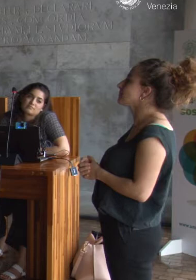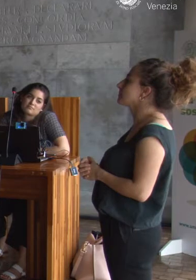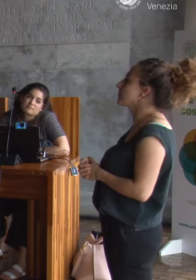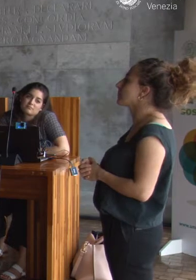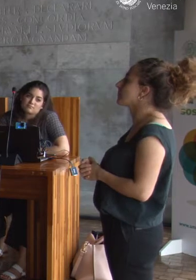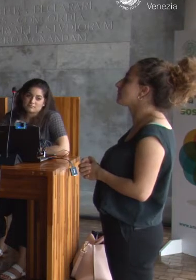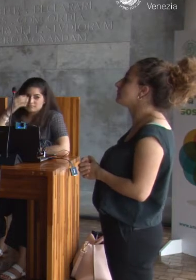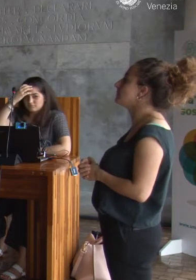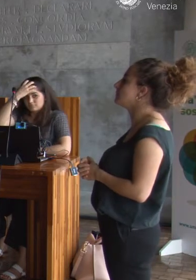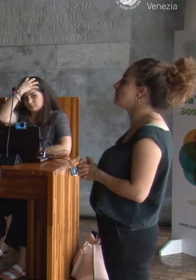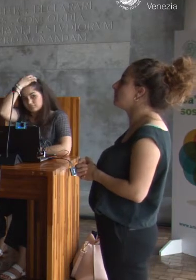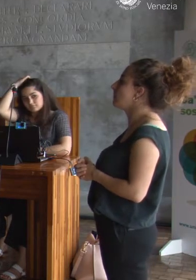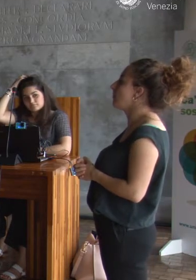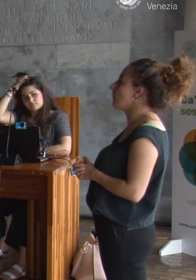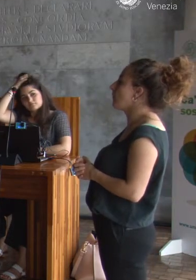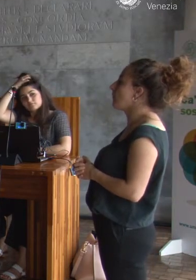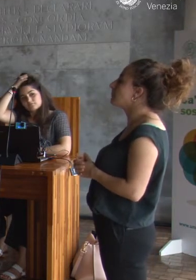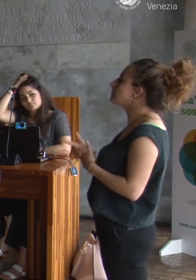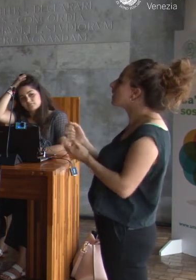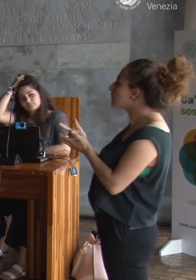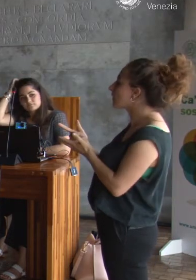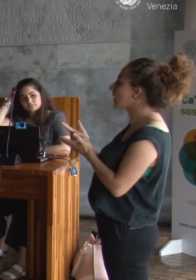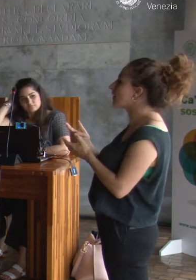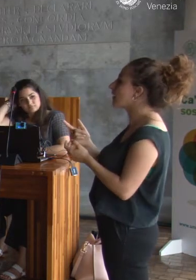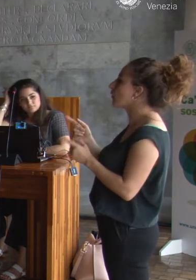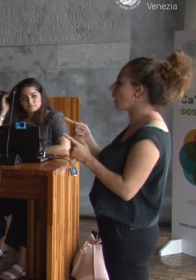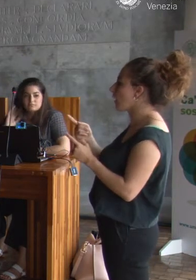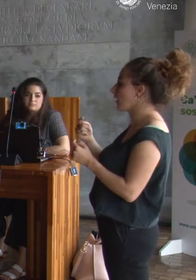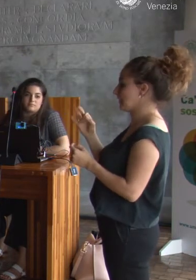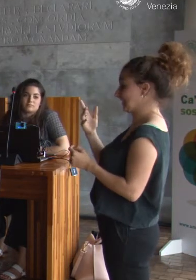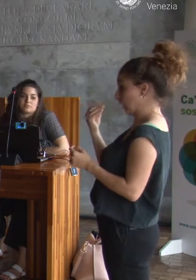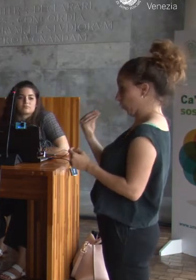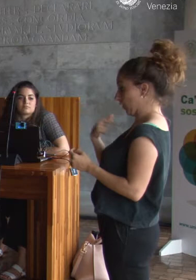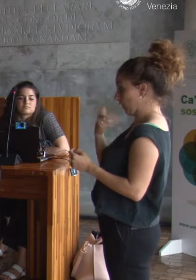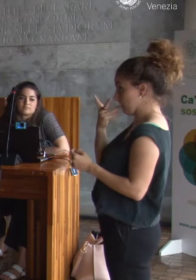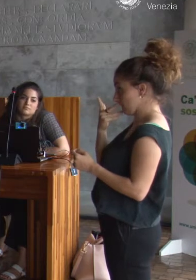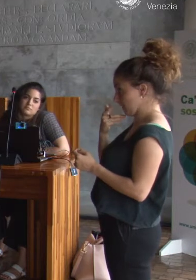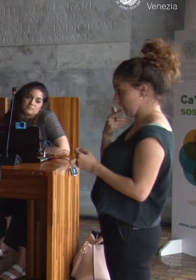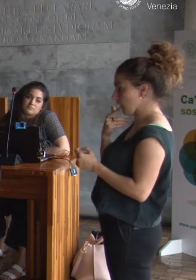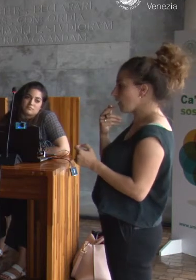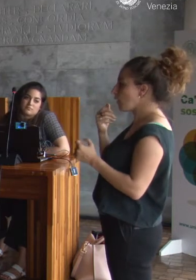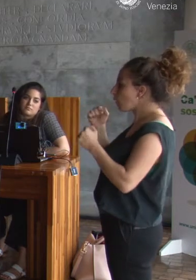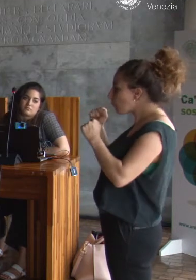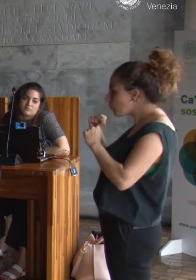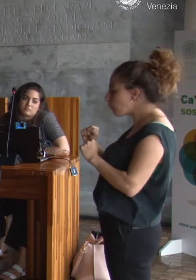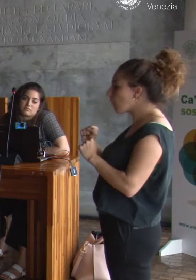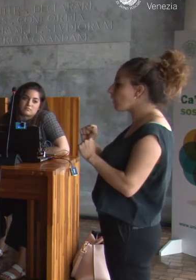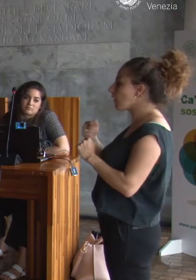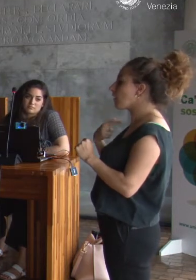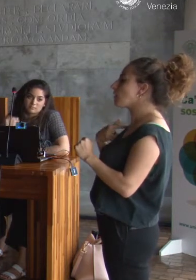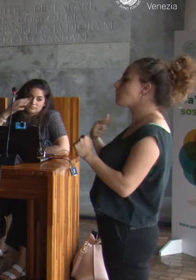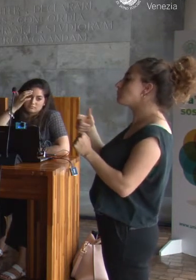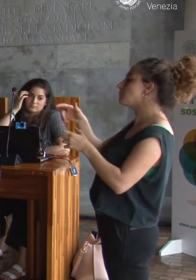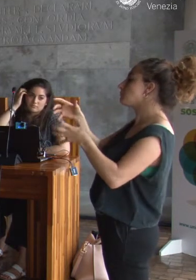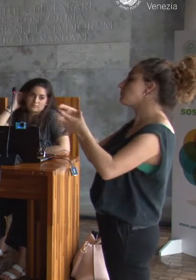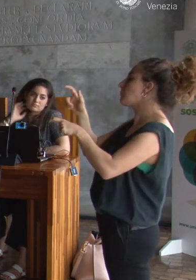I come from a world that no longer exists. Quello che conta è che se e quando lo voglio, sono capace di confondermi in mezzo